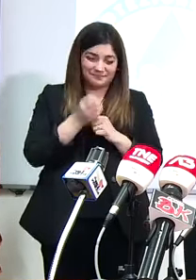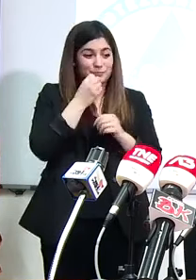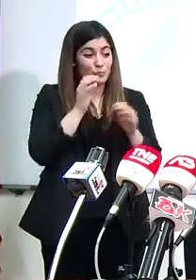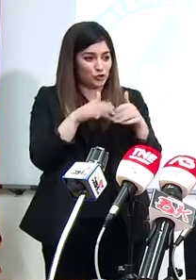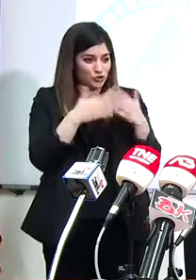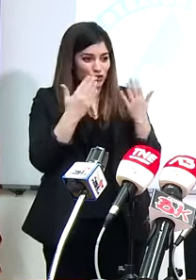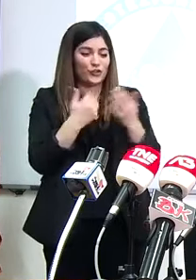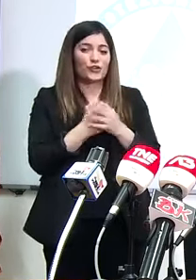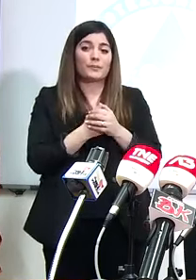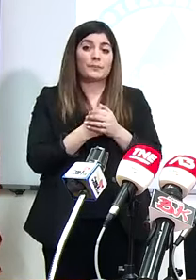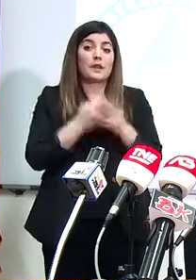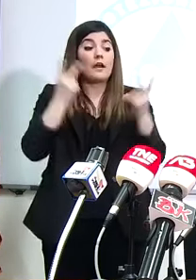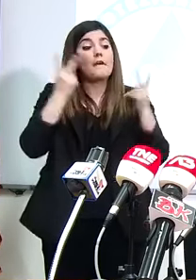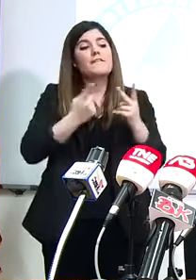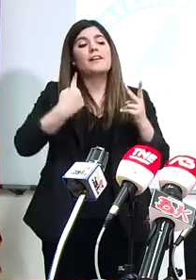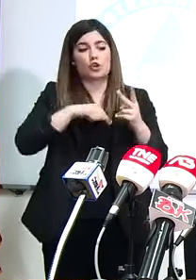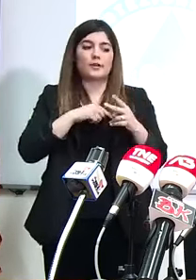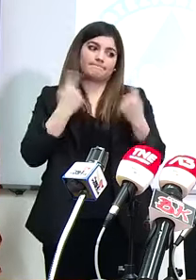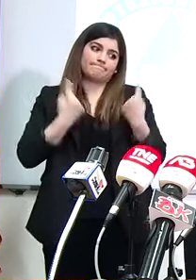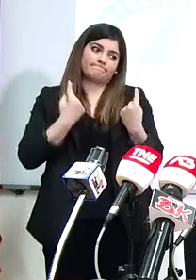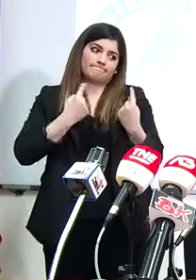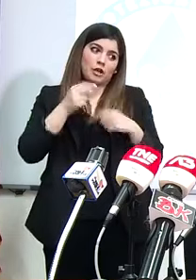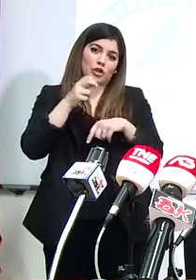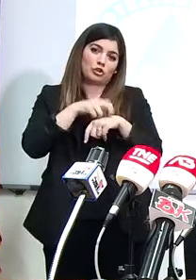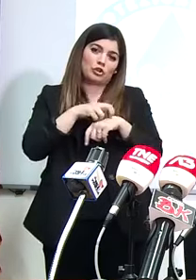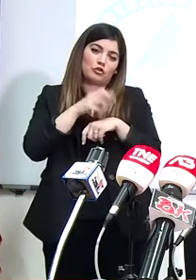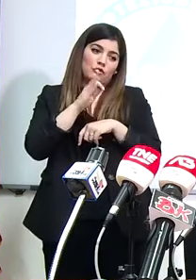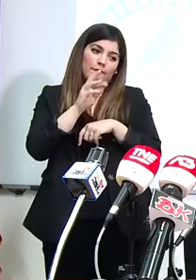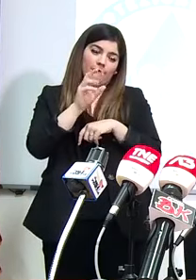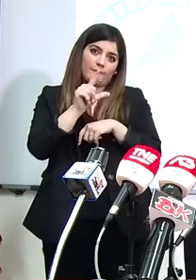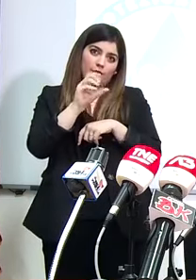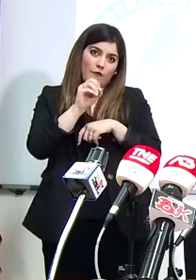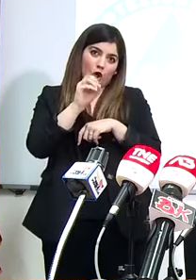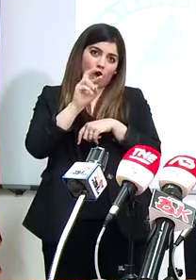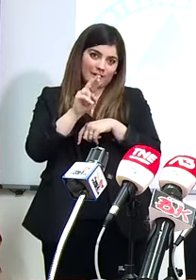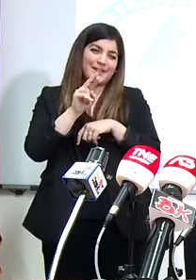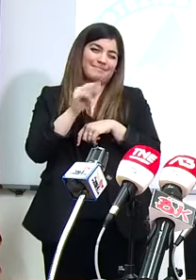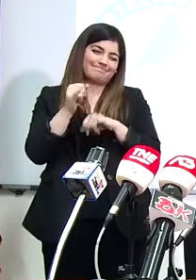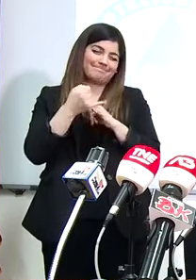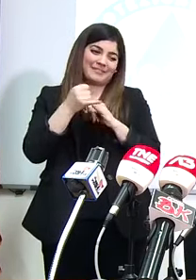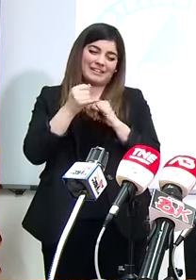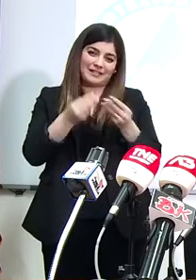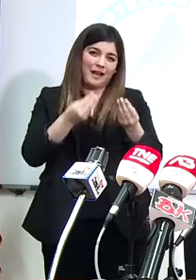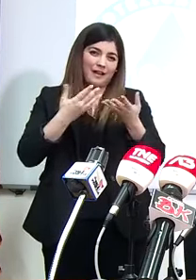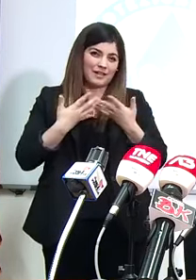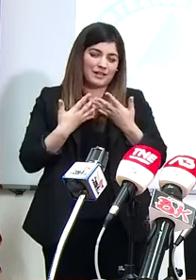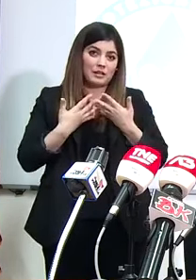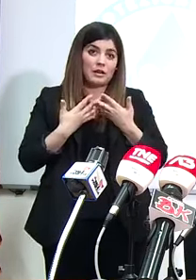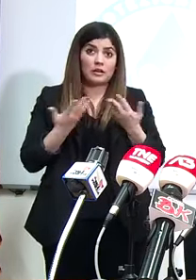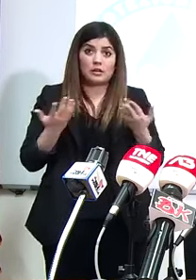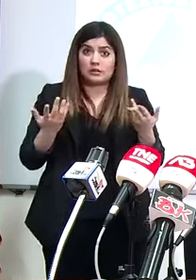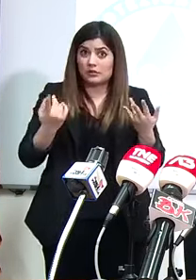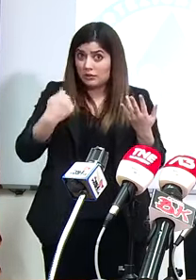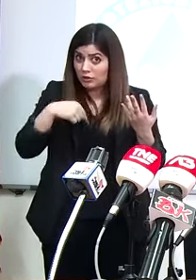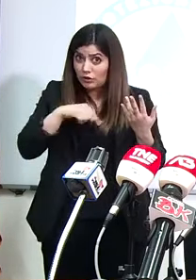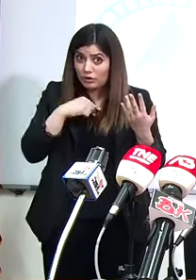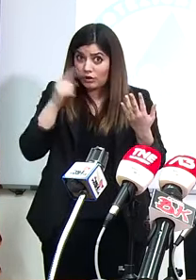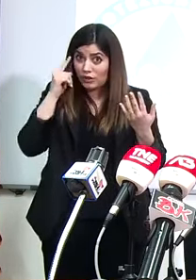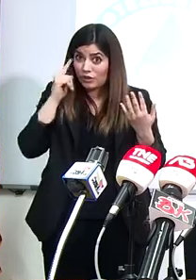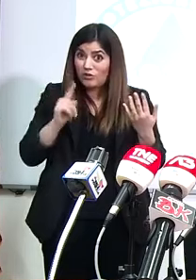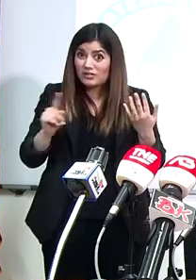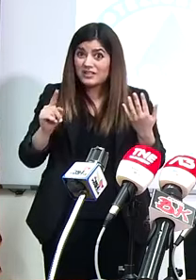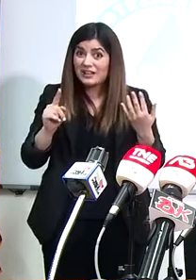scope dobbiamo aspettare il dottor cross per qualche dettaglio in più ma non abbiamo idea quindi se abbia avuto risposto